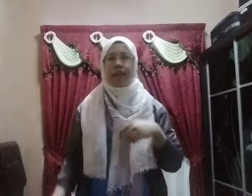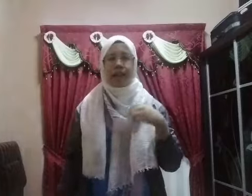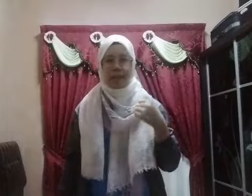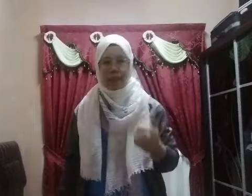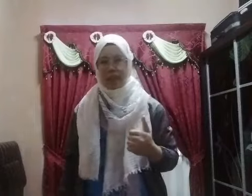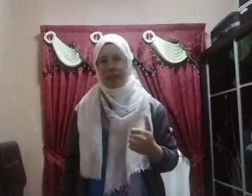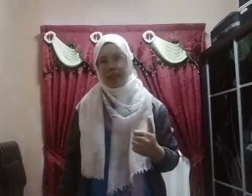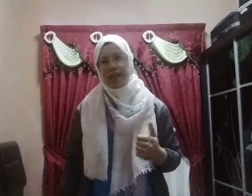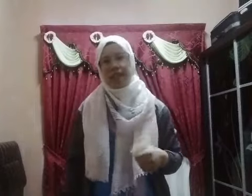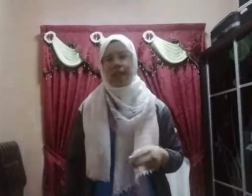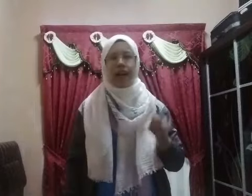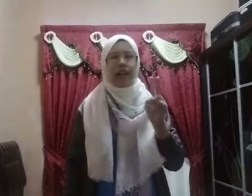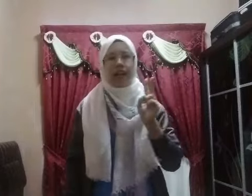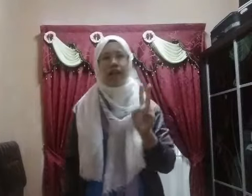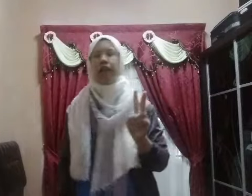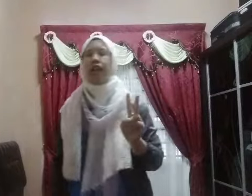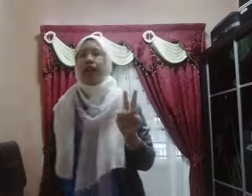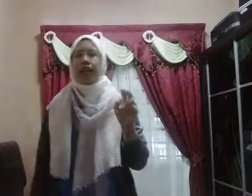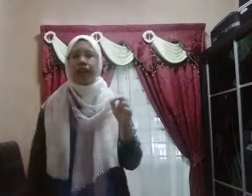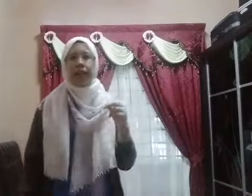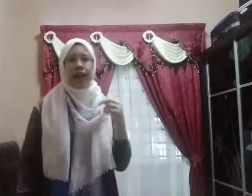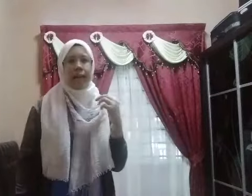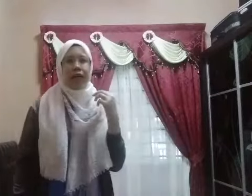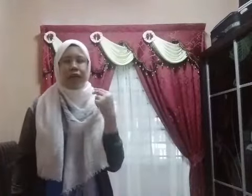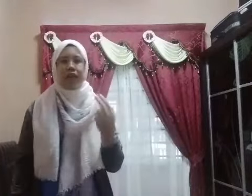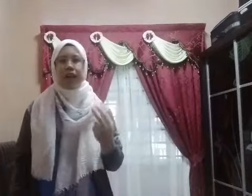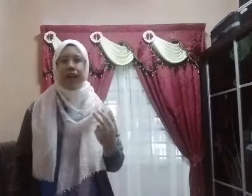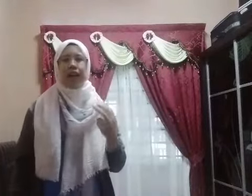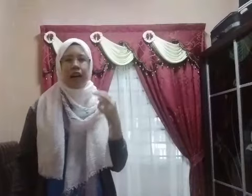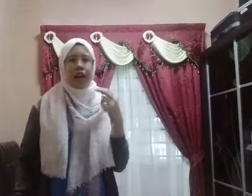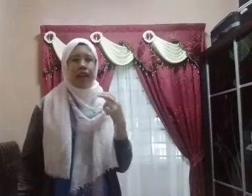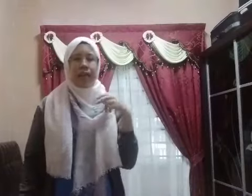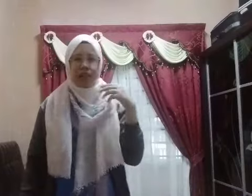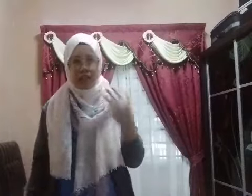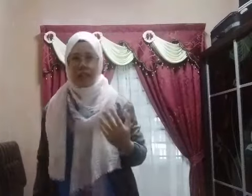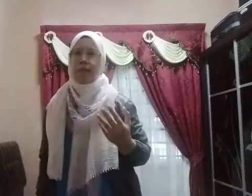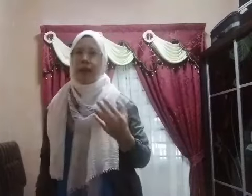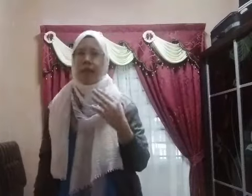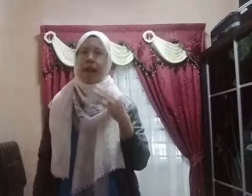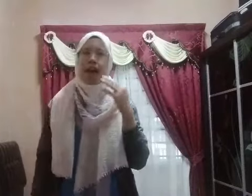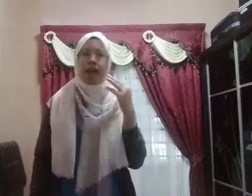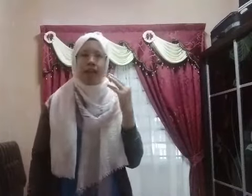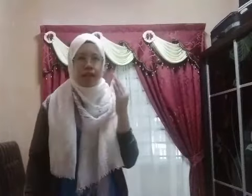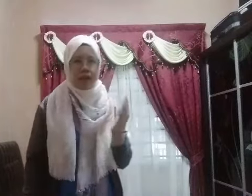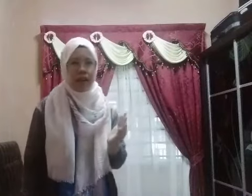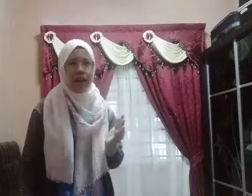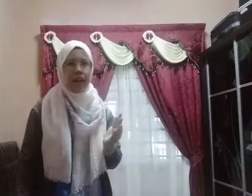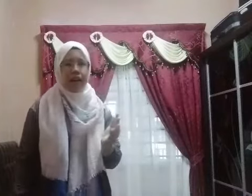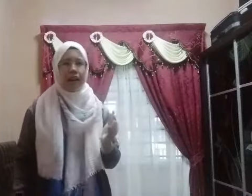tenaga mekanikal. Okay, yang kedua, kita akan menggunakan dan mencari bahan-bahan yang sesuai